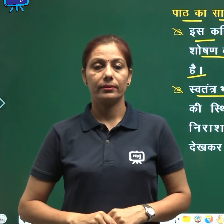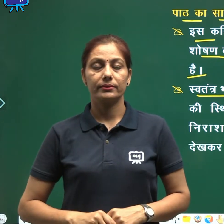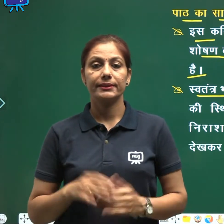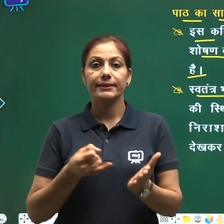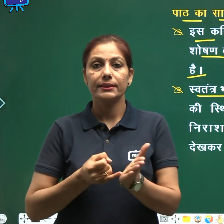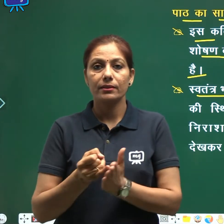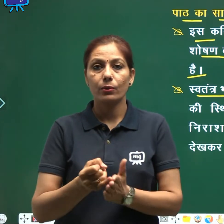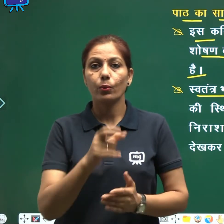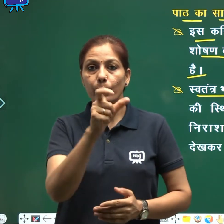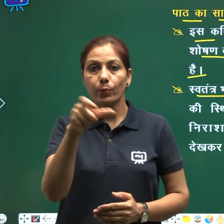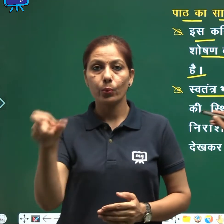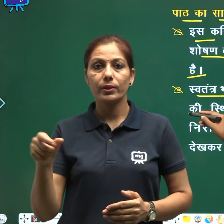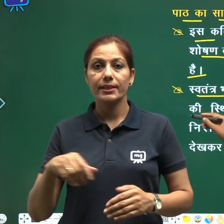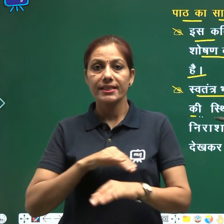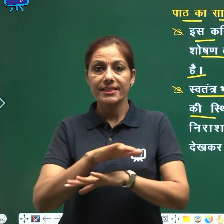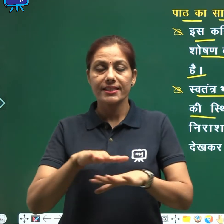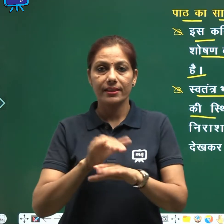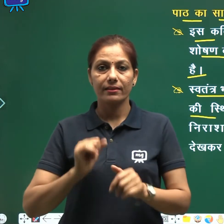किसानों की स्थिति